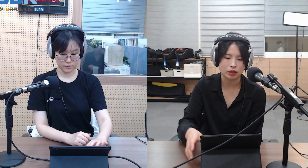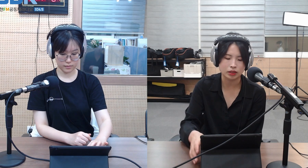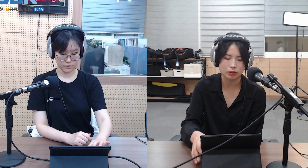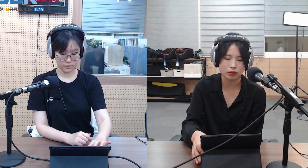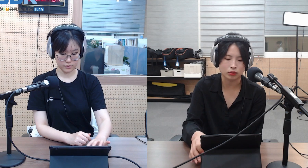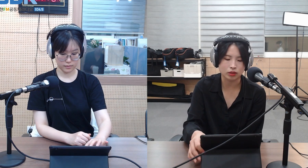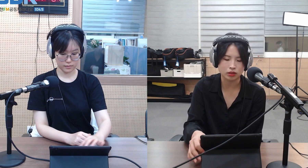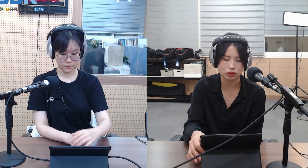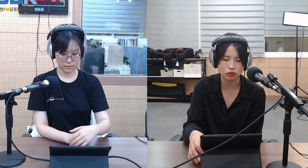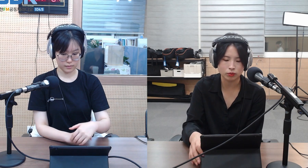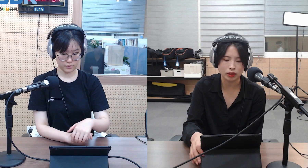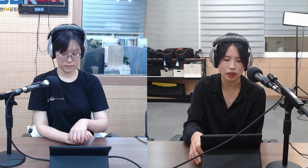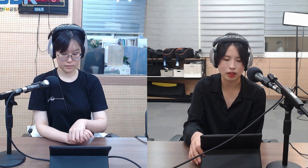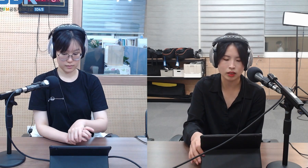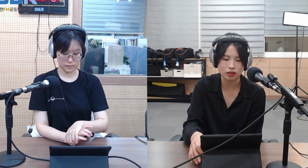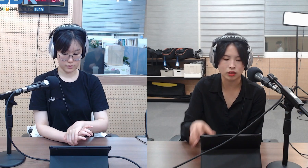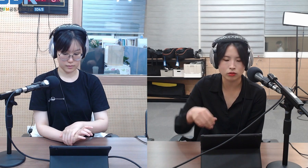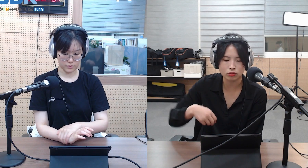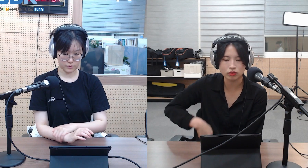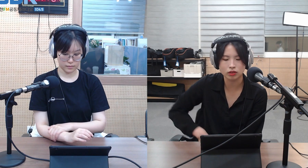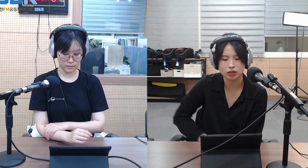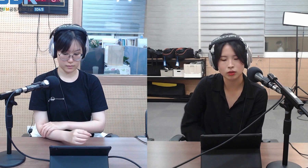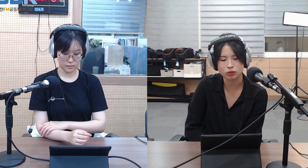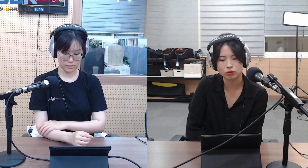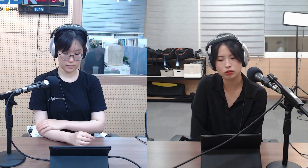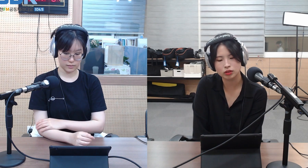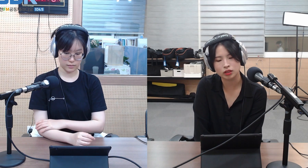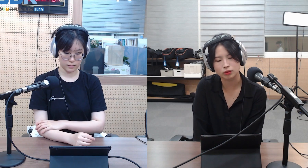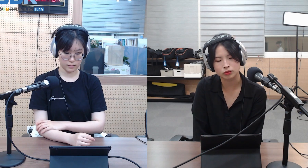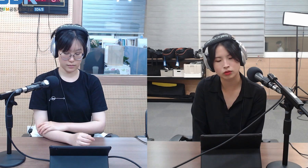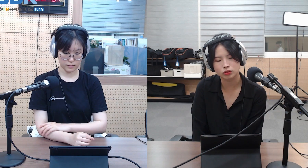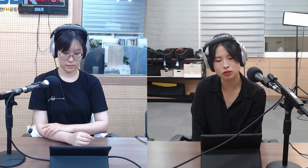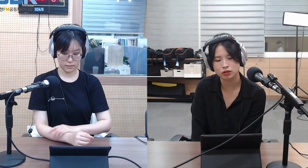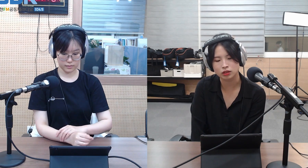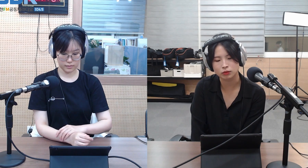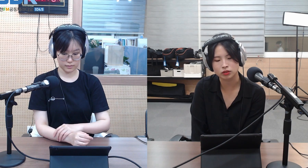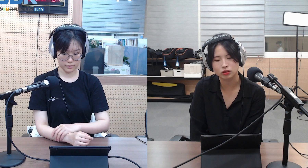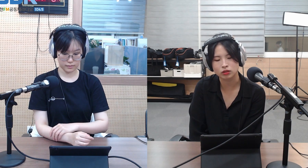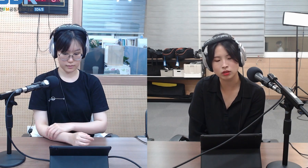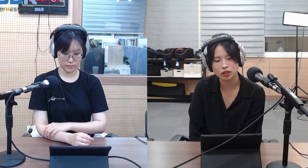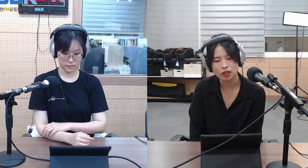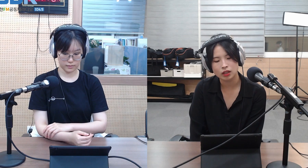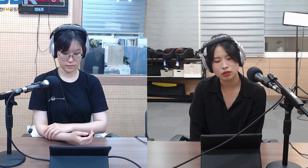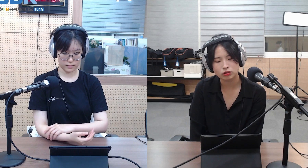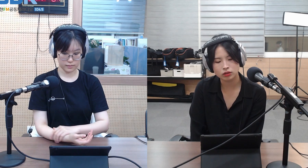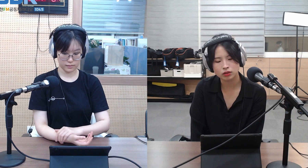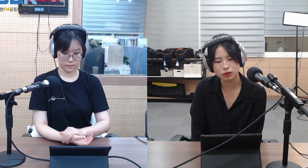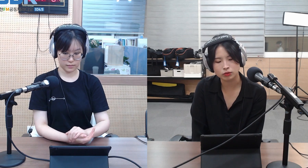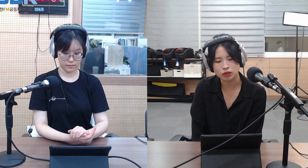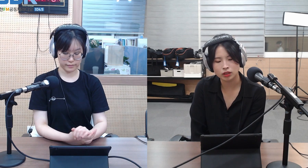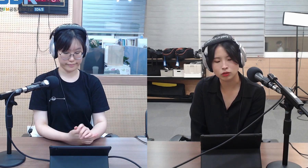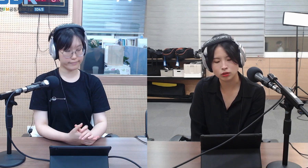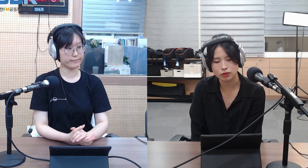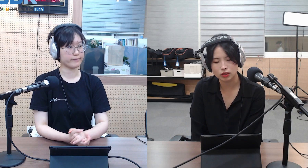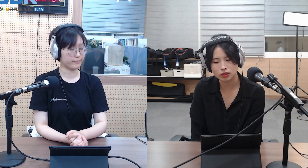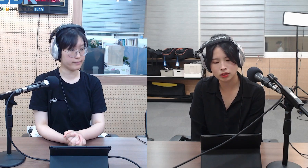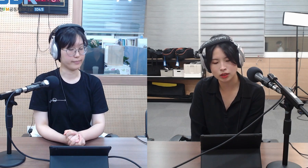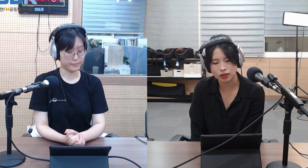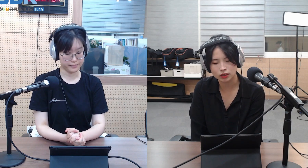마지막 곡은 투빅의 니 눈, 니 코, 니 입술 들리면서 수어를 배웁시다 64회차 시간